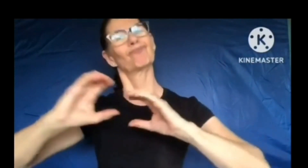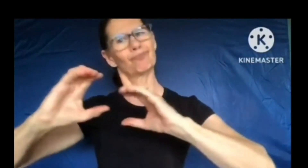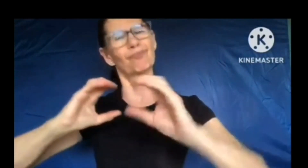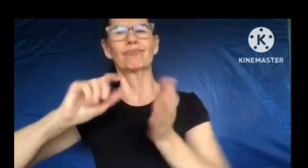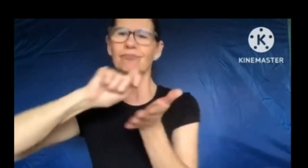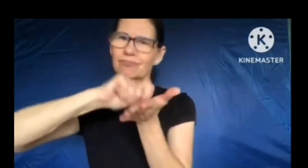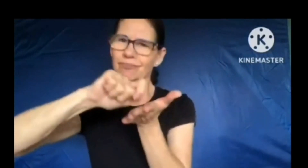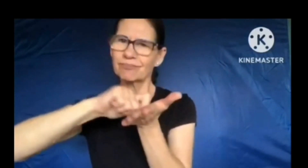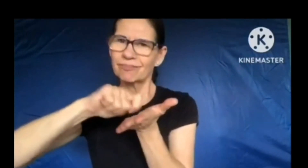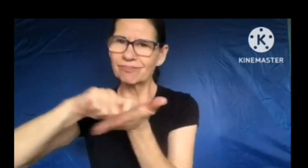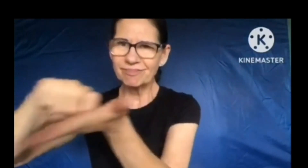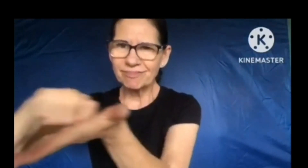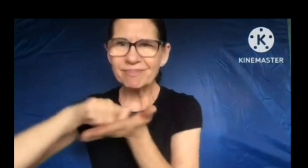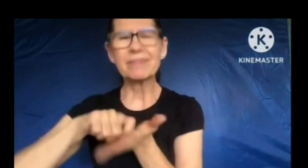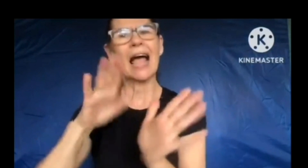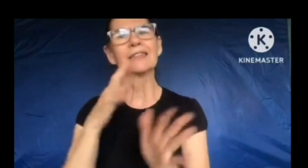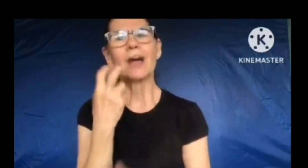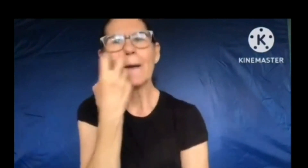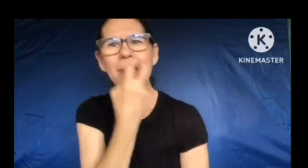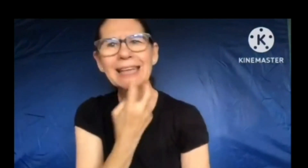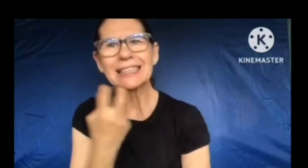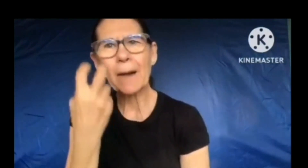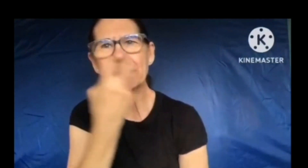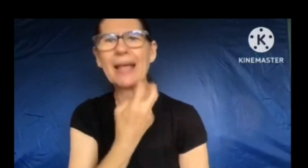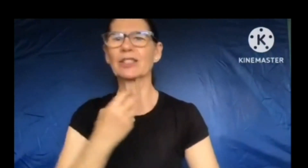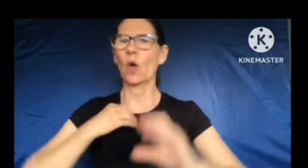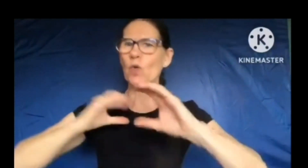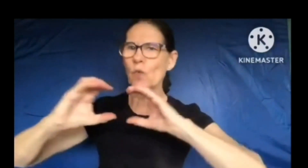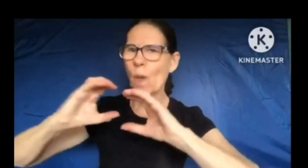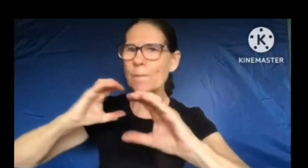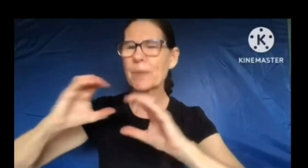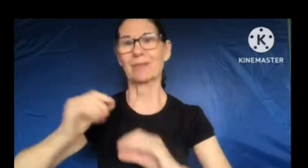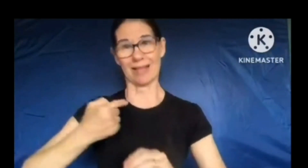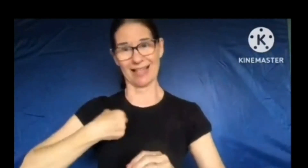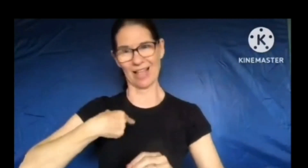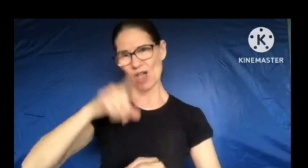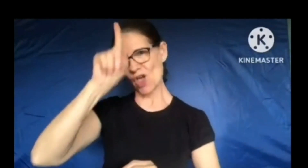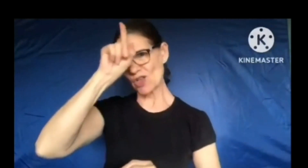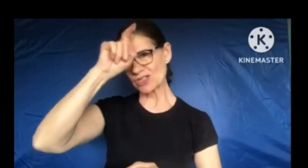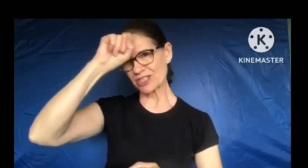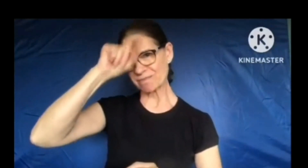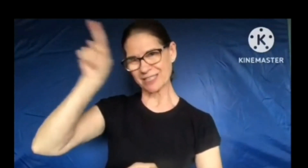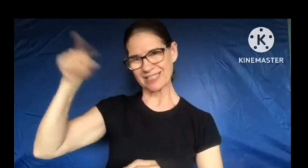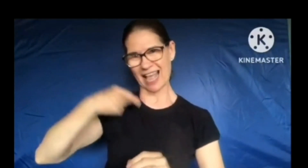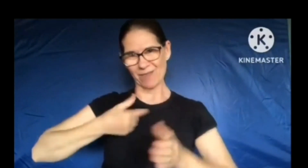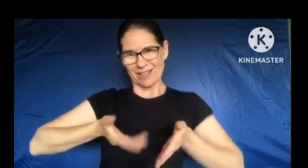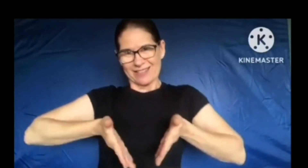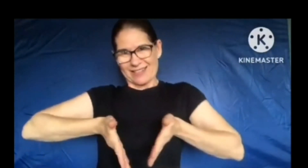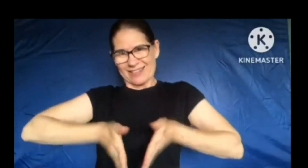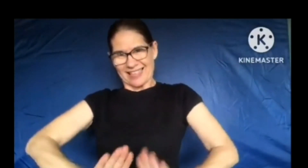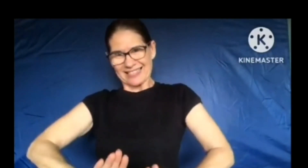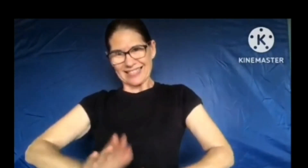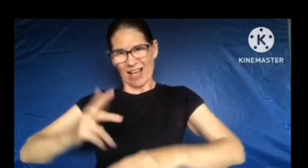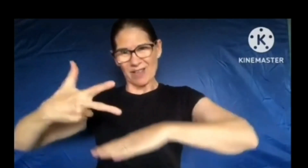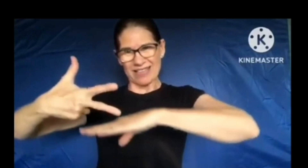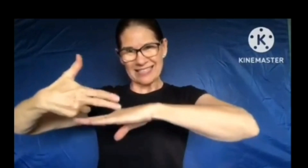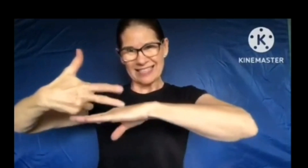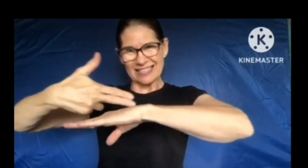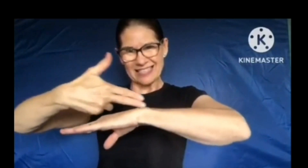grávida, a comunicação era através da escrita também, um pouco através da oralidade, mas quando eu fui no hospital fazer